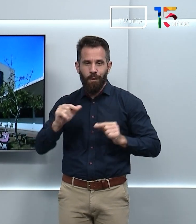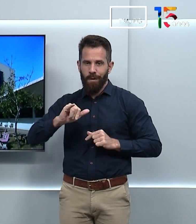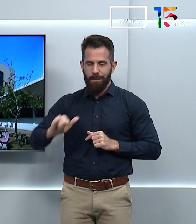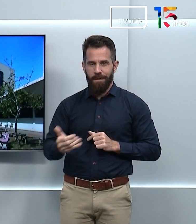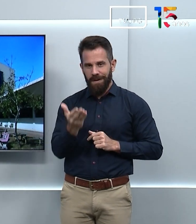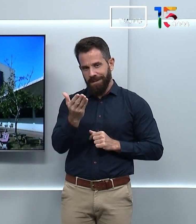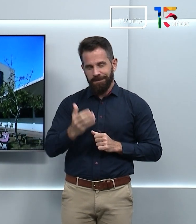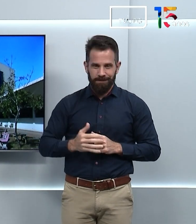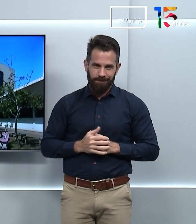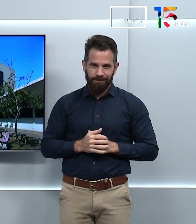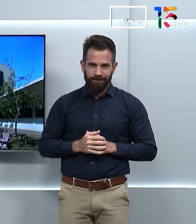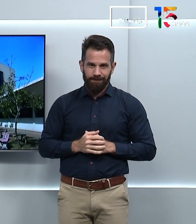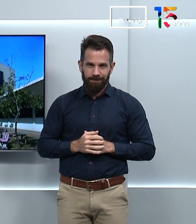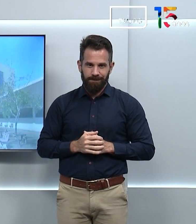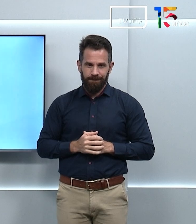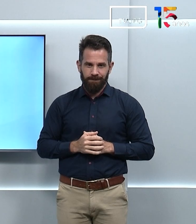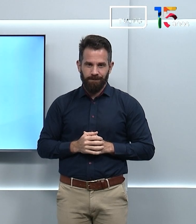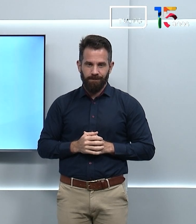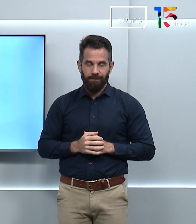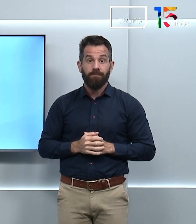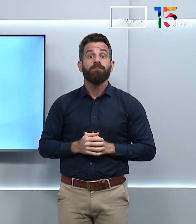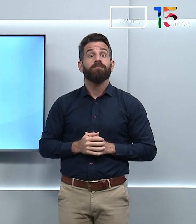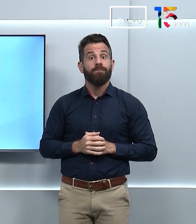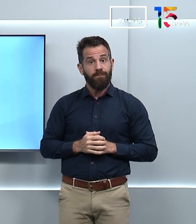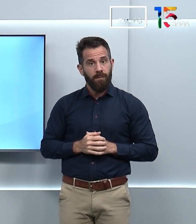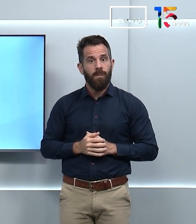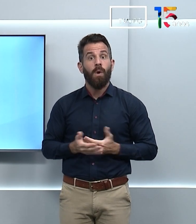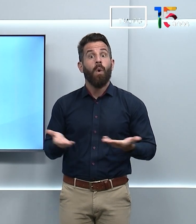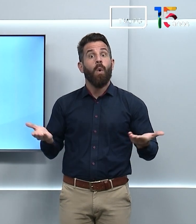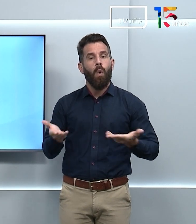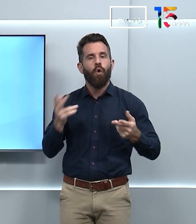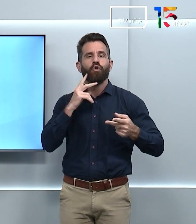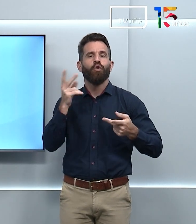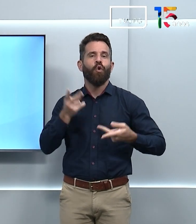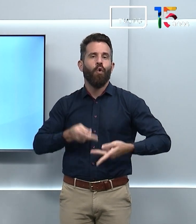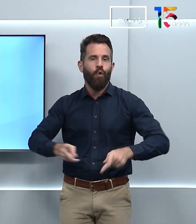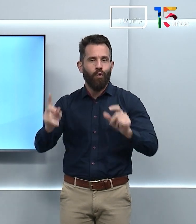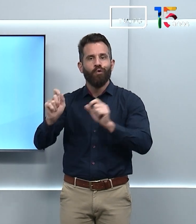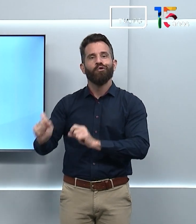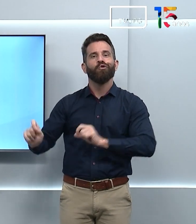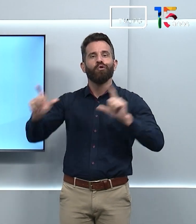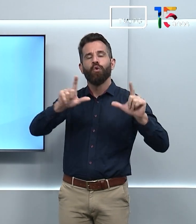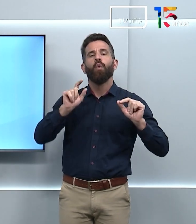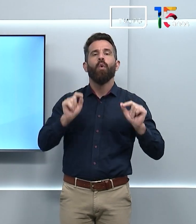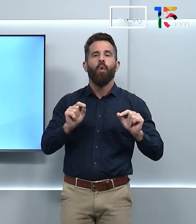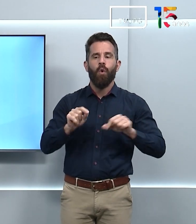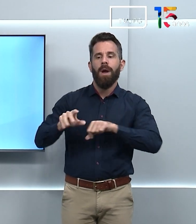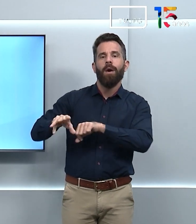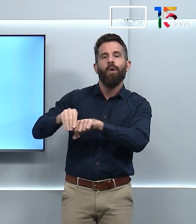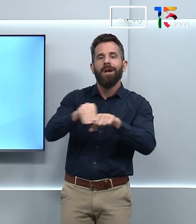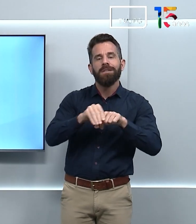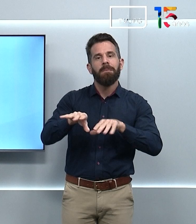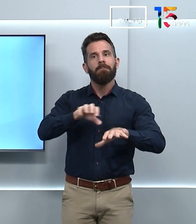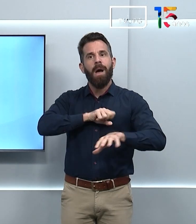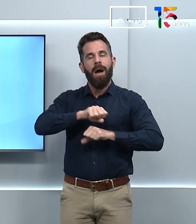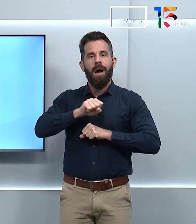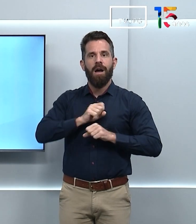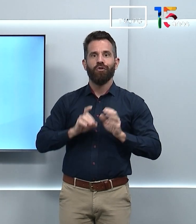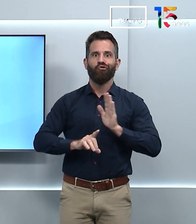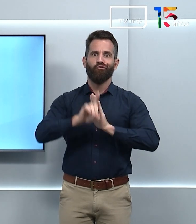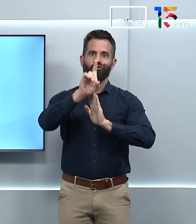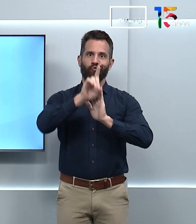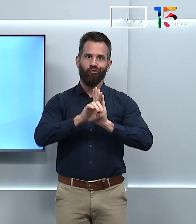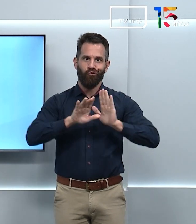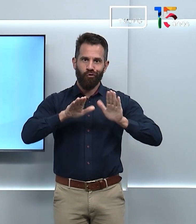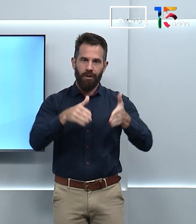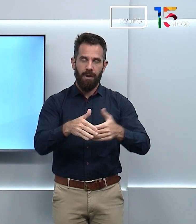vestibular.ueg.br. E hoje a gente continua o nosso quadro Conheça Seus Direitos, ainda